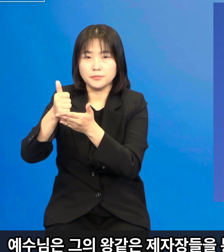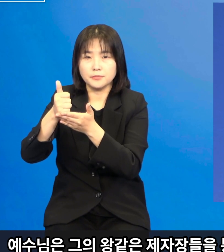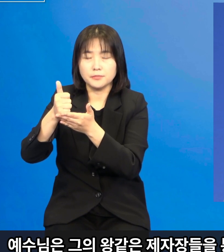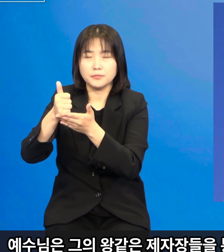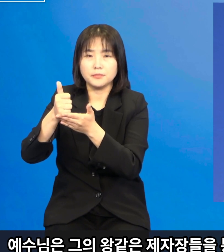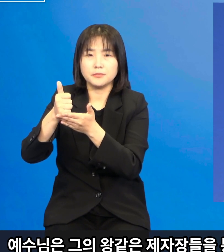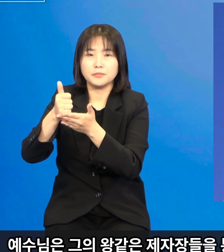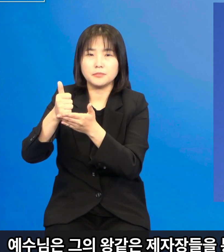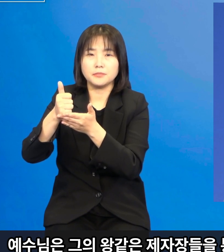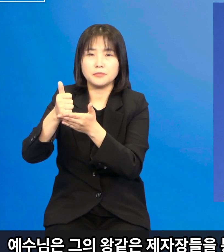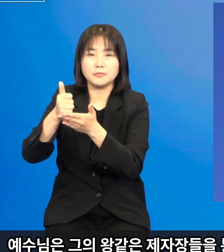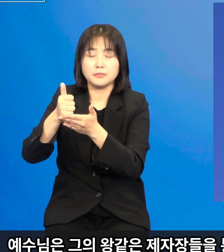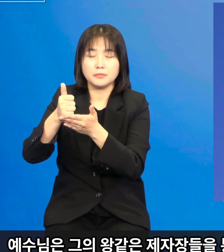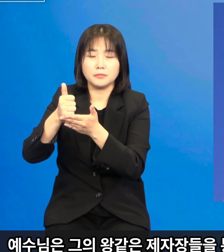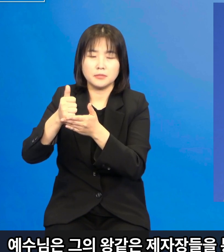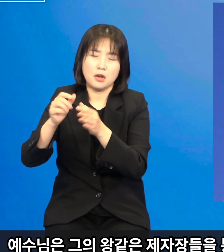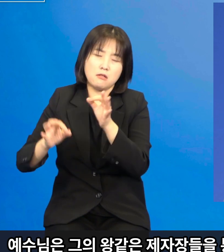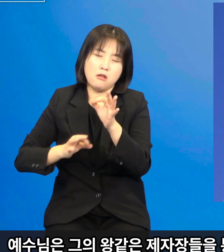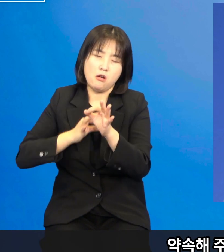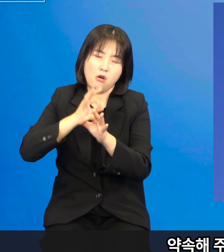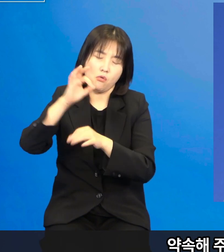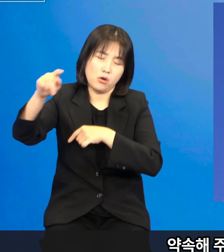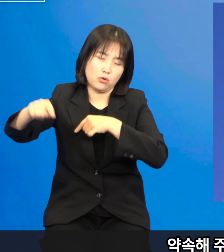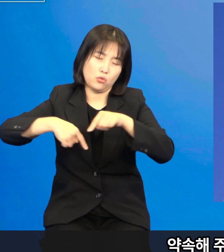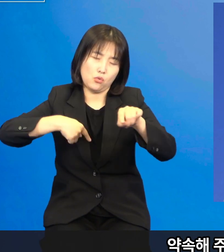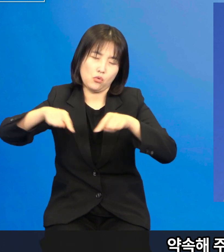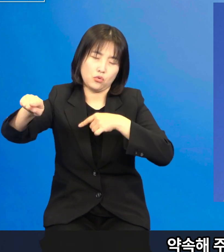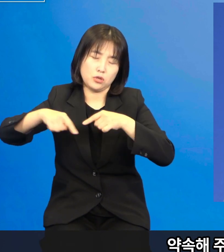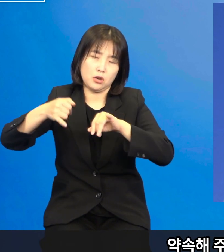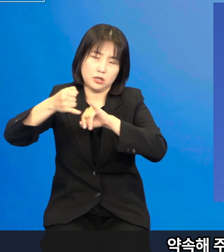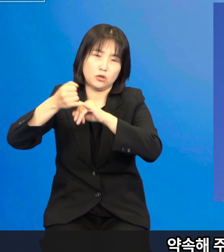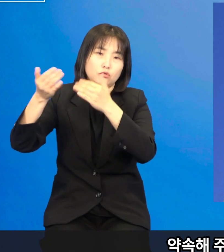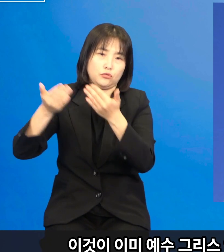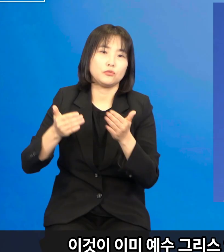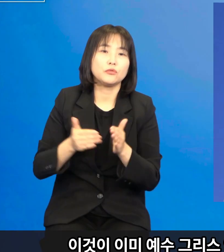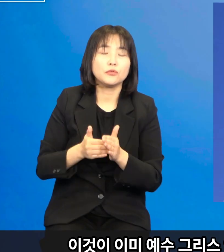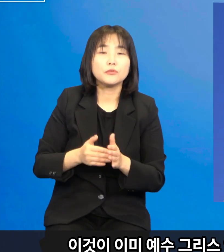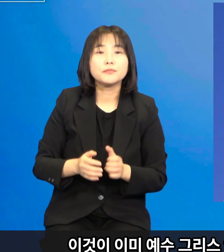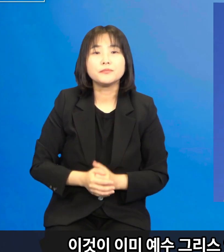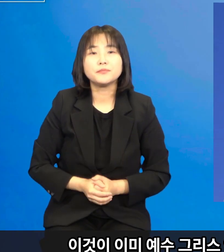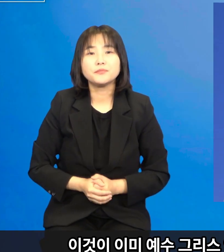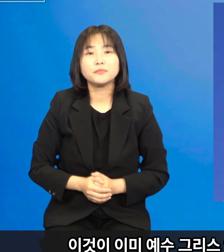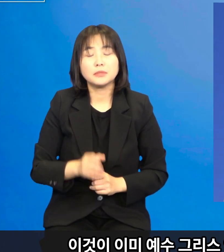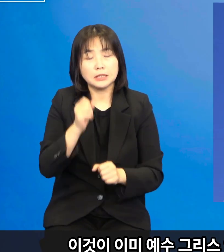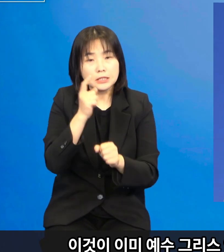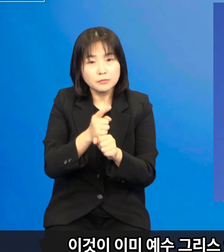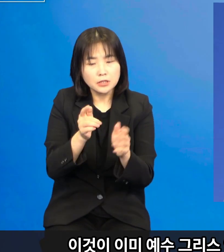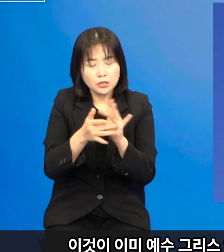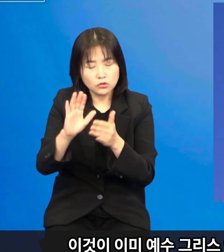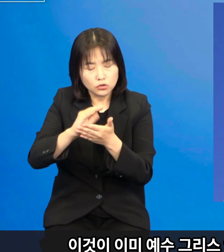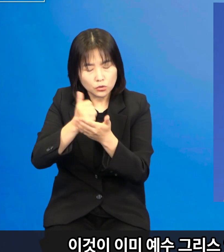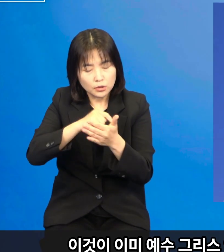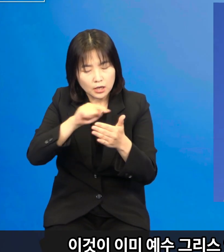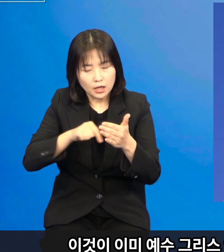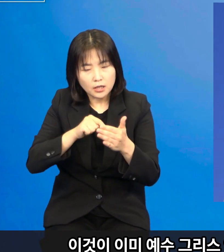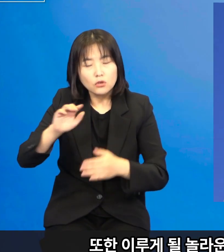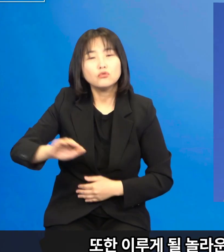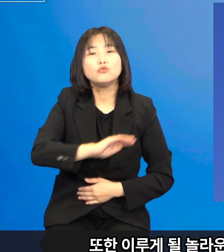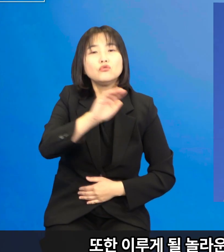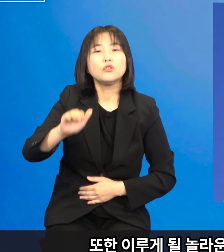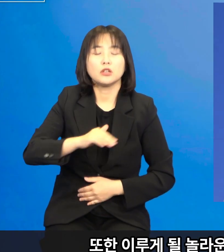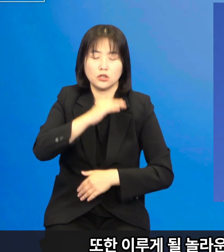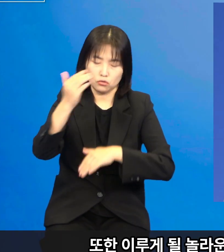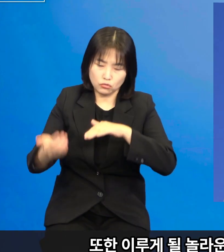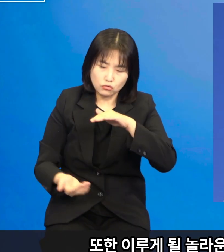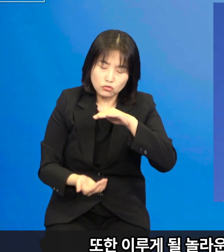영원히 함께 통치하신다라고 약속해 주신 것이죠. 이것이 이미 예수 그리스도 안에 우리에게 이루어졌고